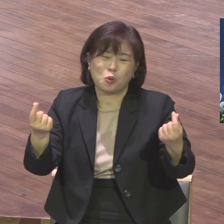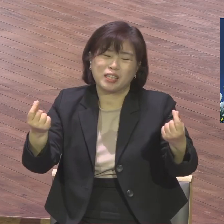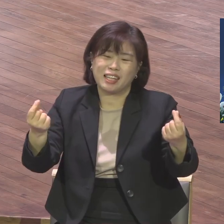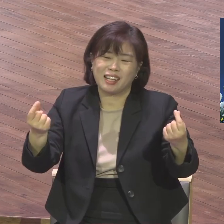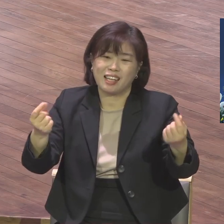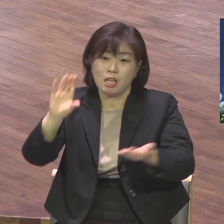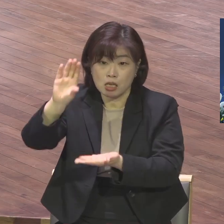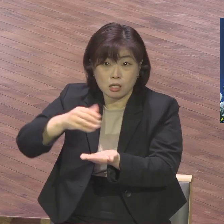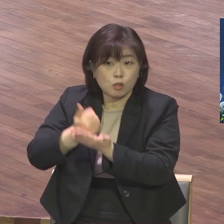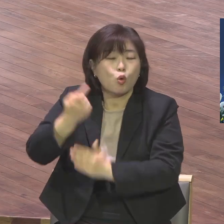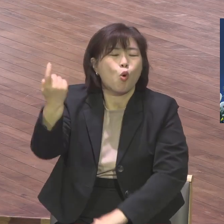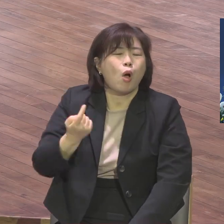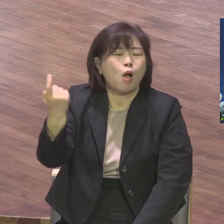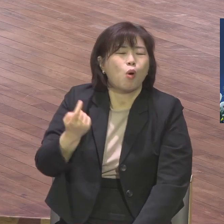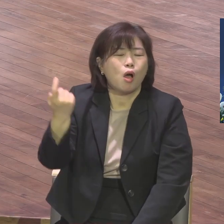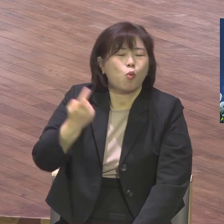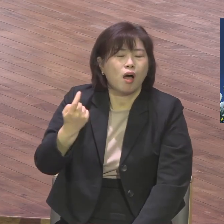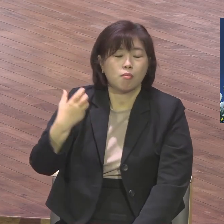온다.